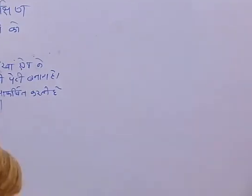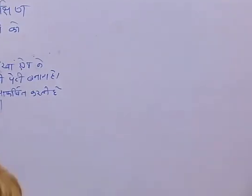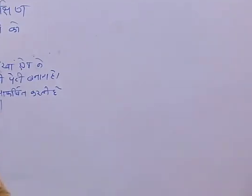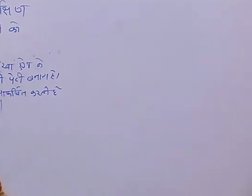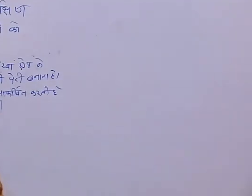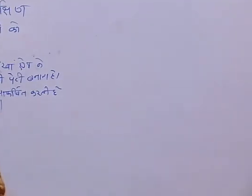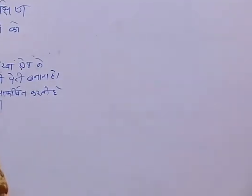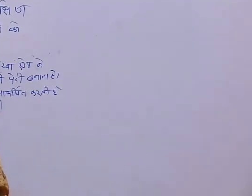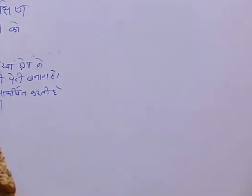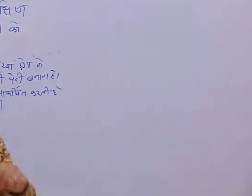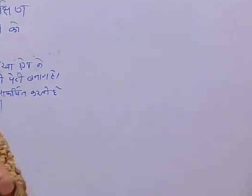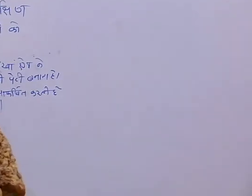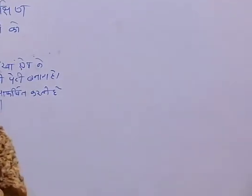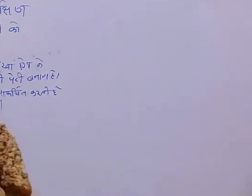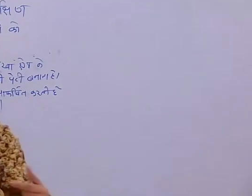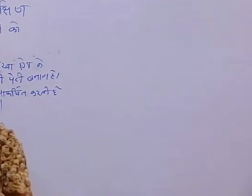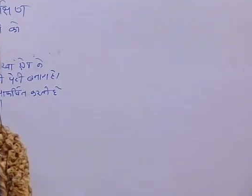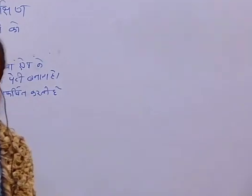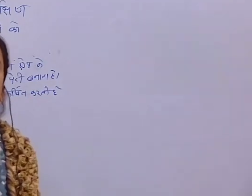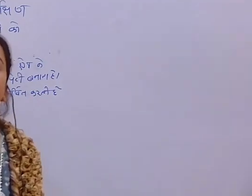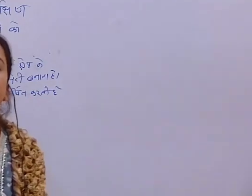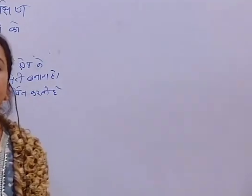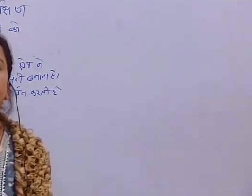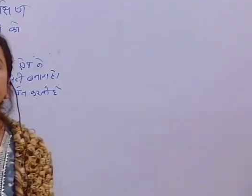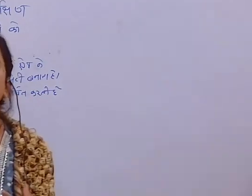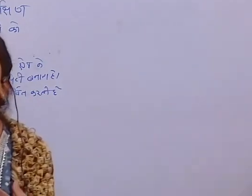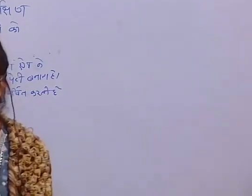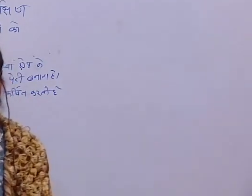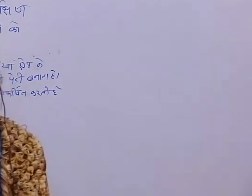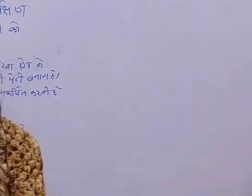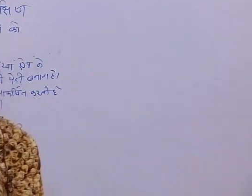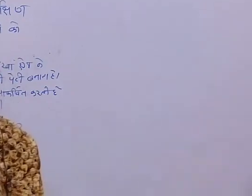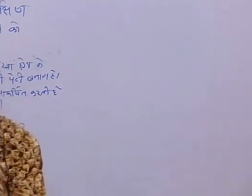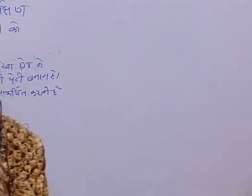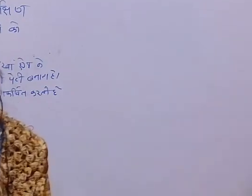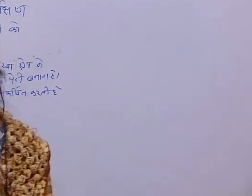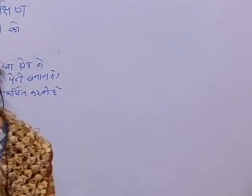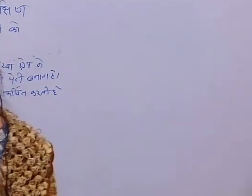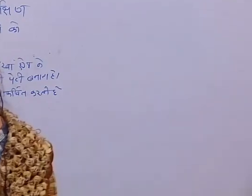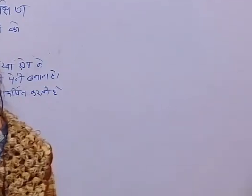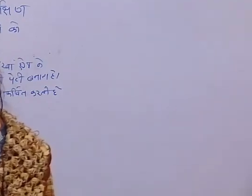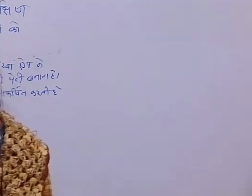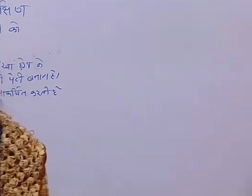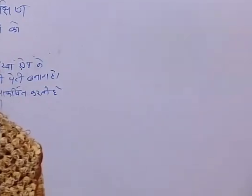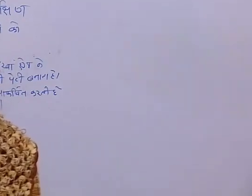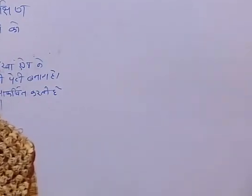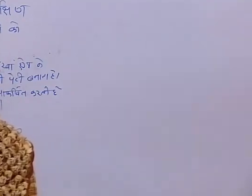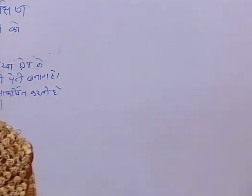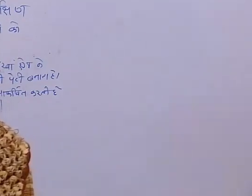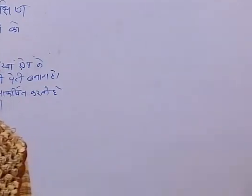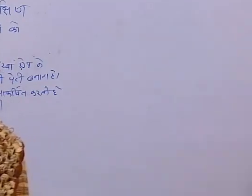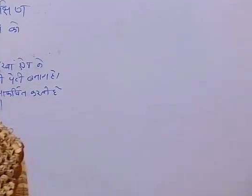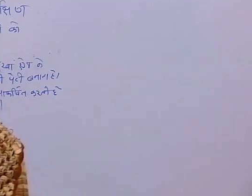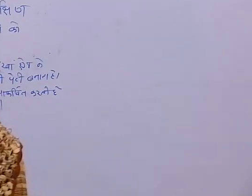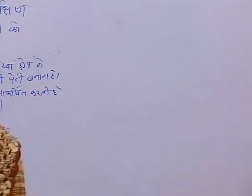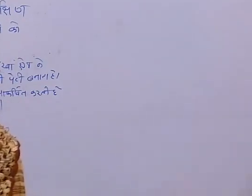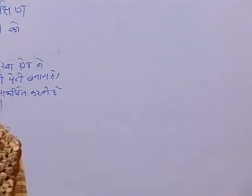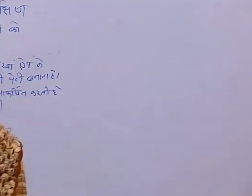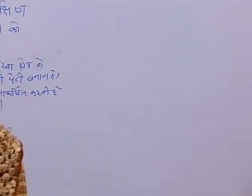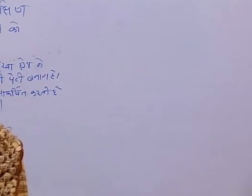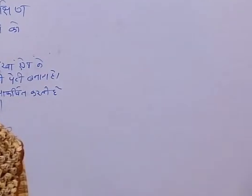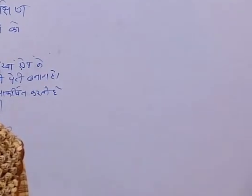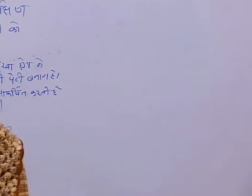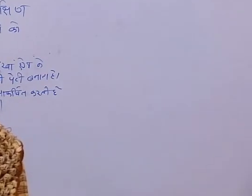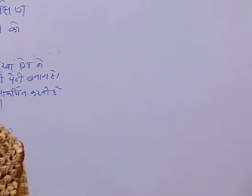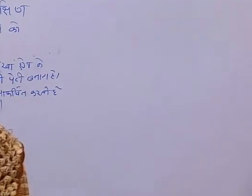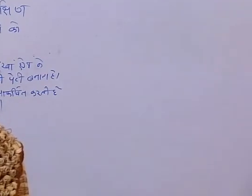और दक्षिणी गोलार्ध में दक्षिण पूर्वी व्यापारिक पवनों को अट्रैक्ट करेगी। तो ऊपर वाले में जो क्या होगा, गर्मी में